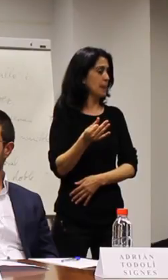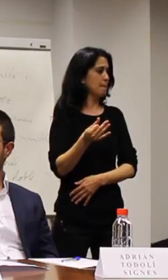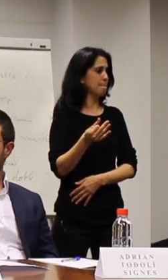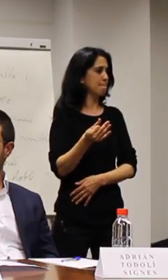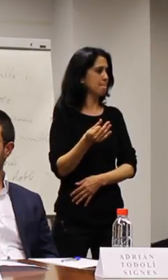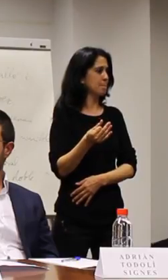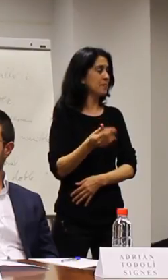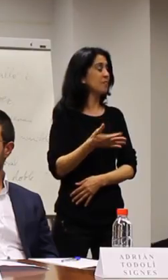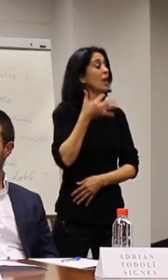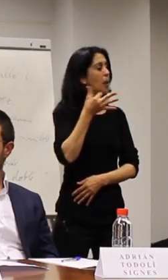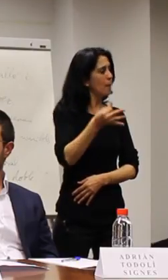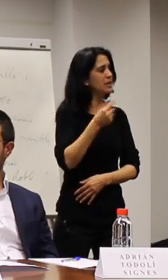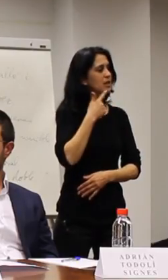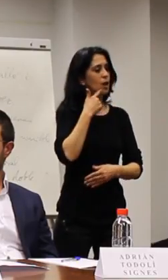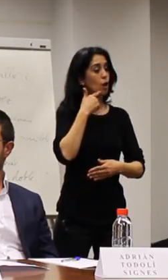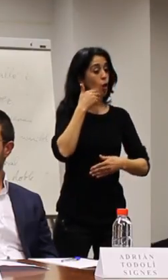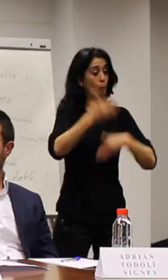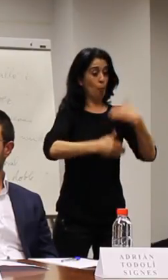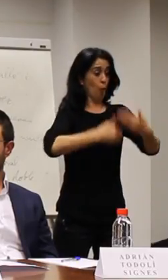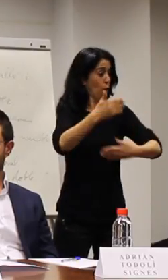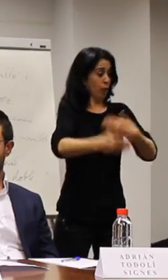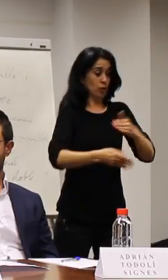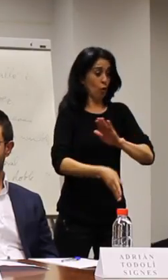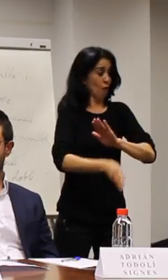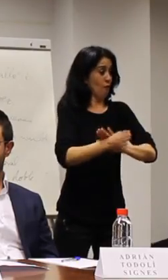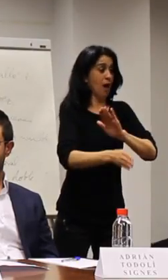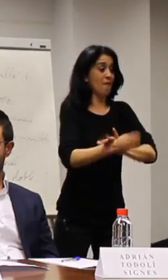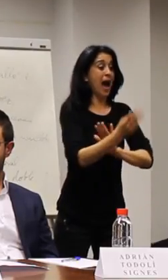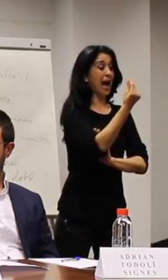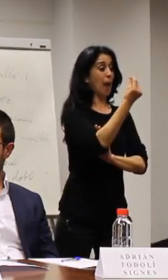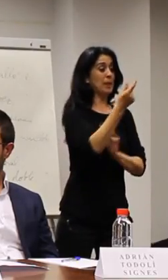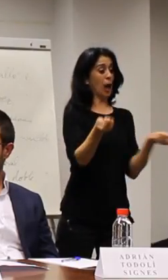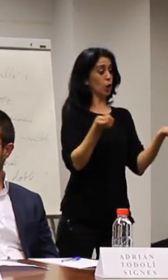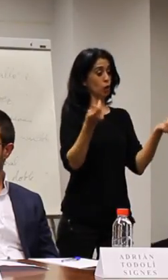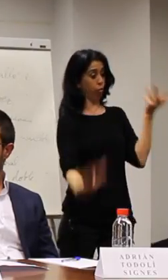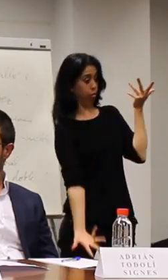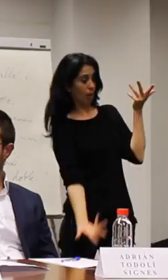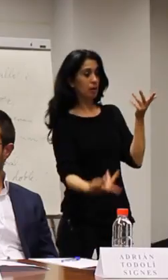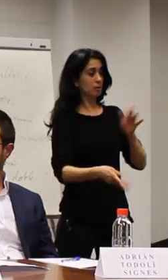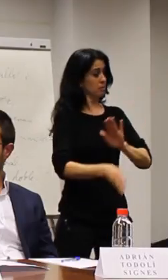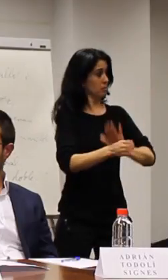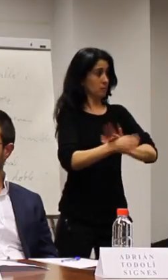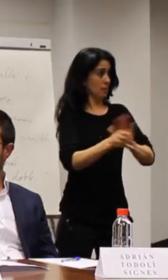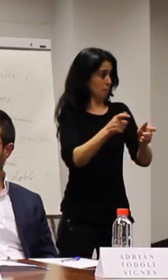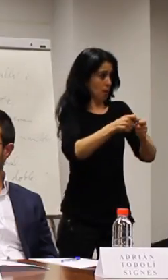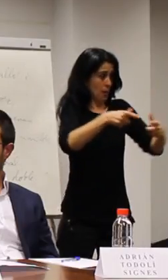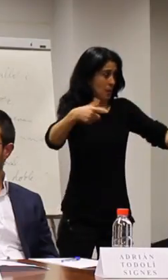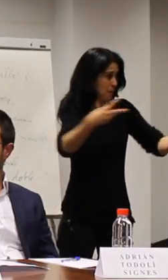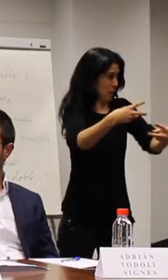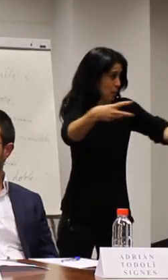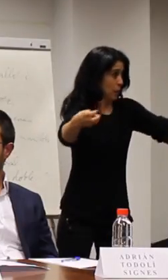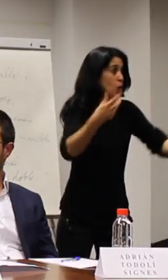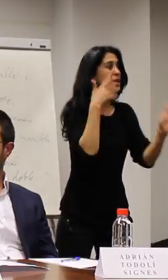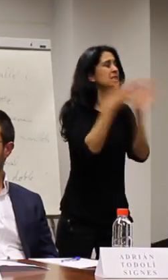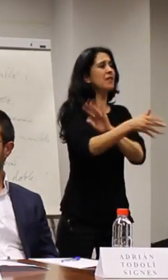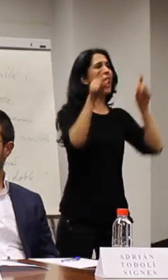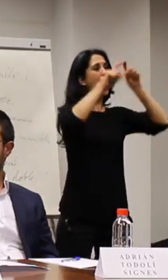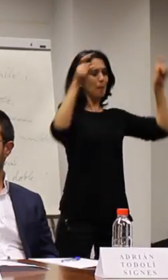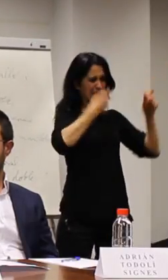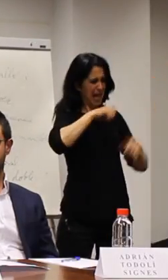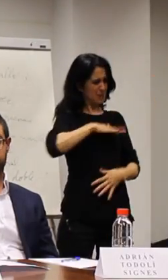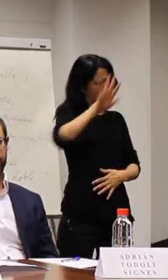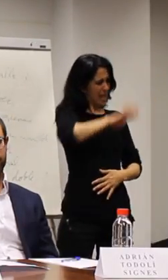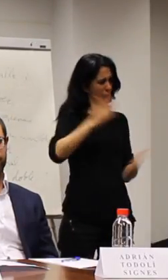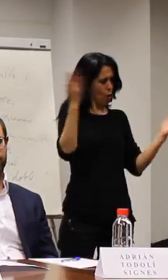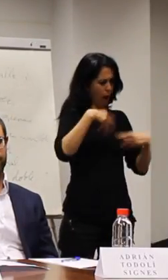sobre todo acentúa los procesos que estamos viendo ya de descontrol del capital. Es decir, a medida en que estas plataformas no tienen residencia en España y no tributan,